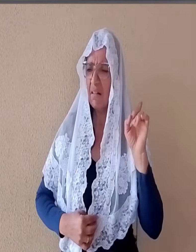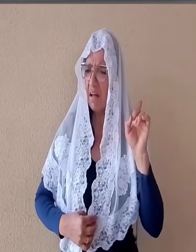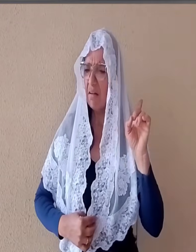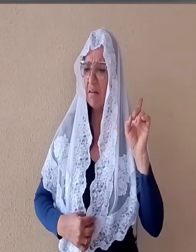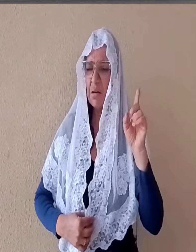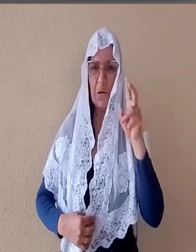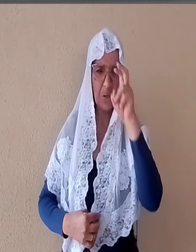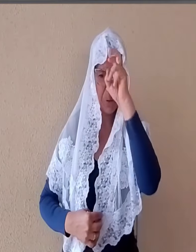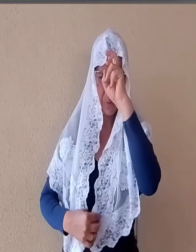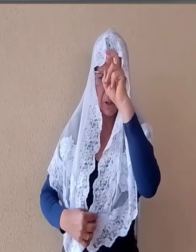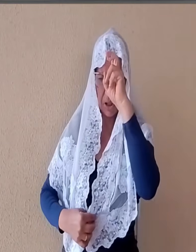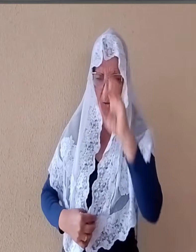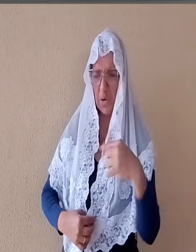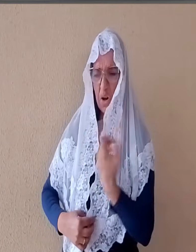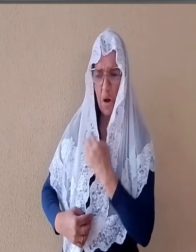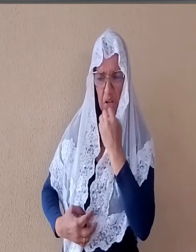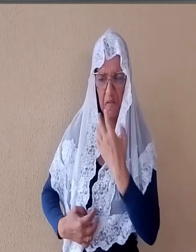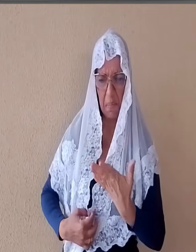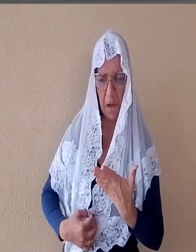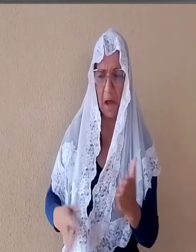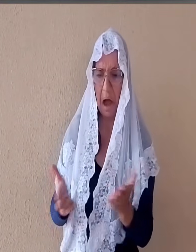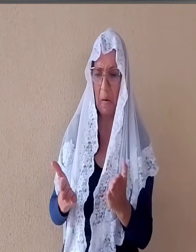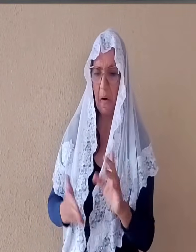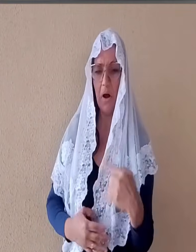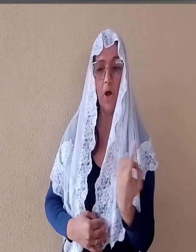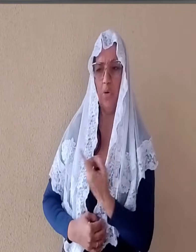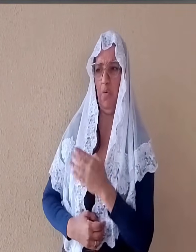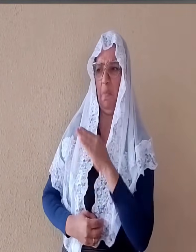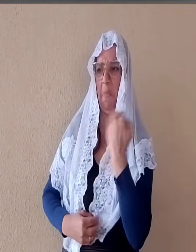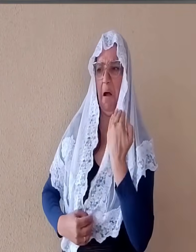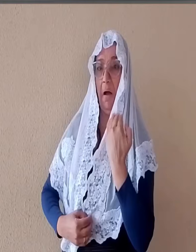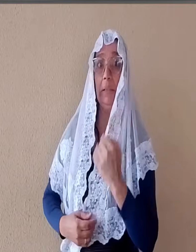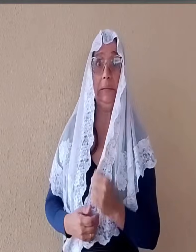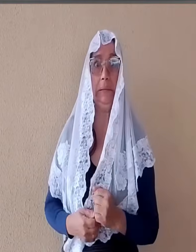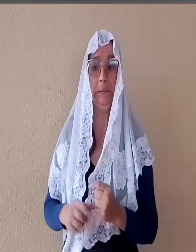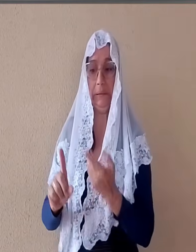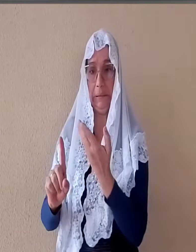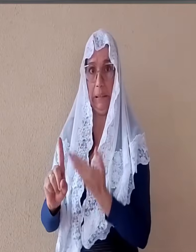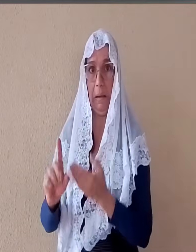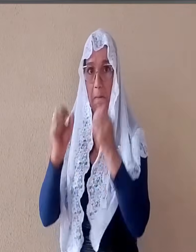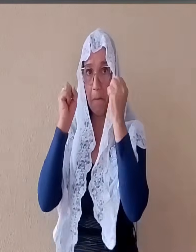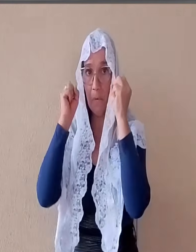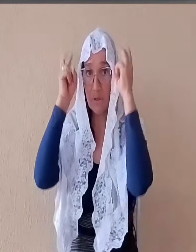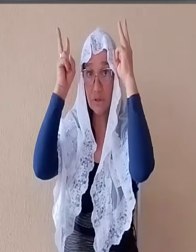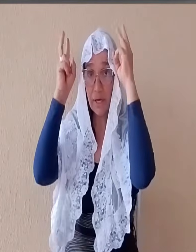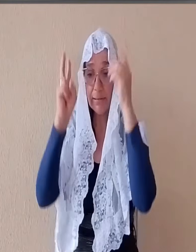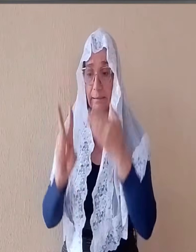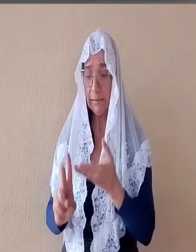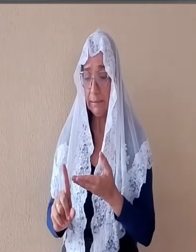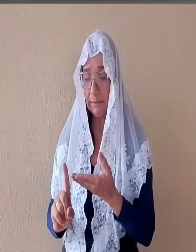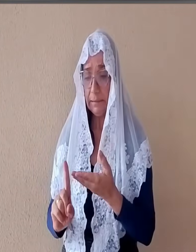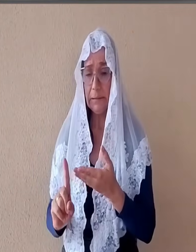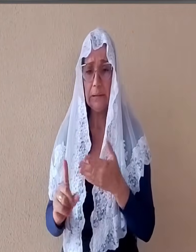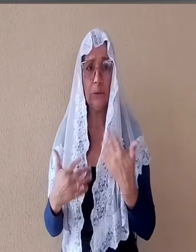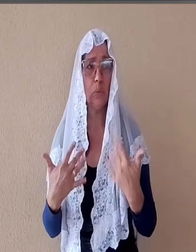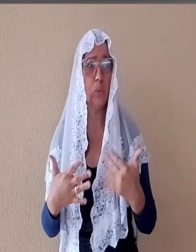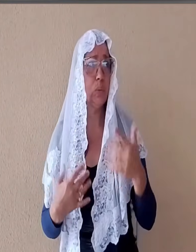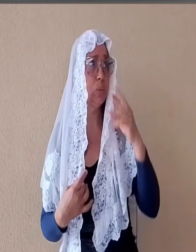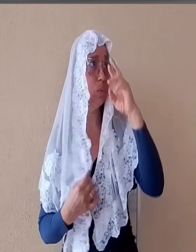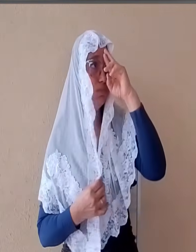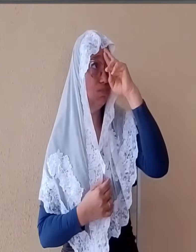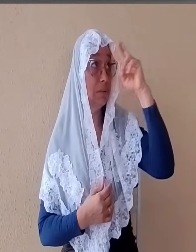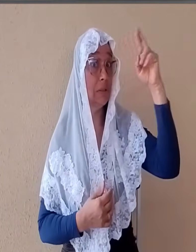Moisés, o que tem? Nós temos um cajado. Então bate o seu cajado. Ali abriu. Irmãos, o povo,